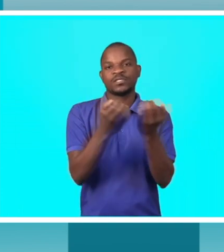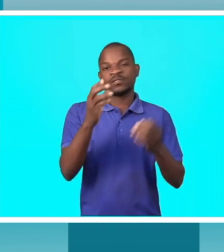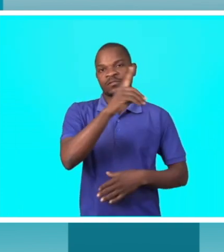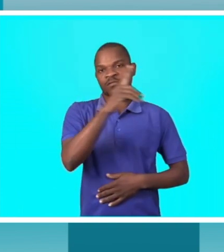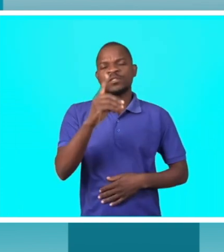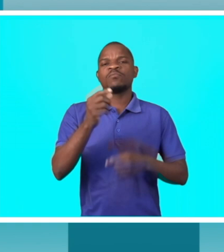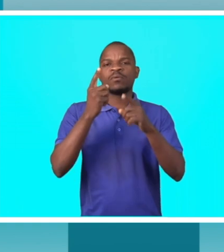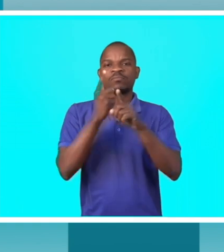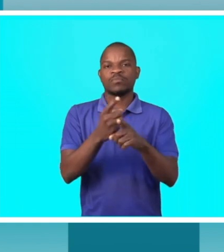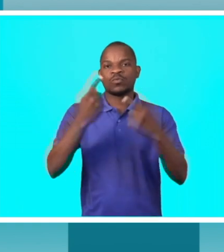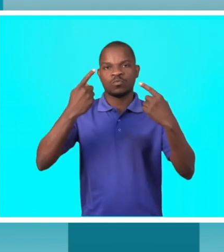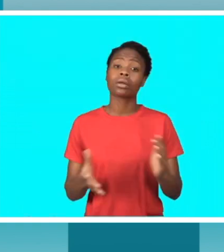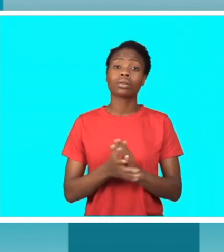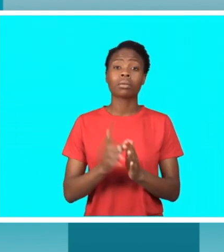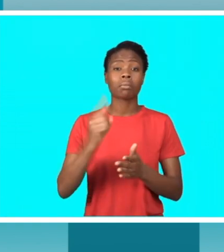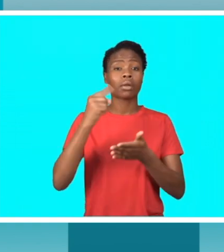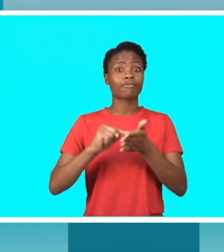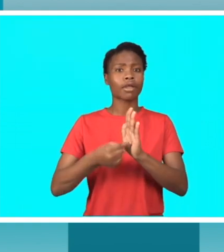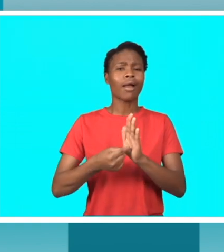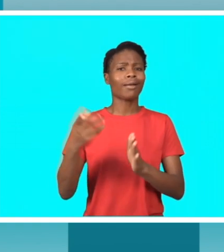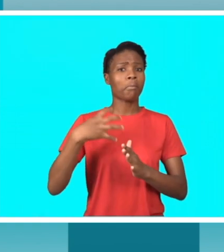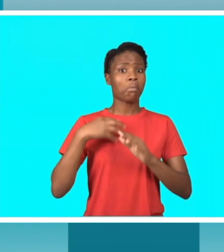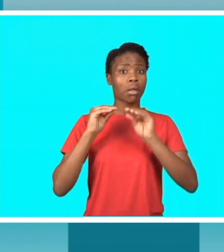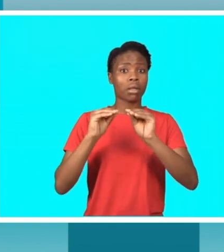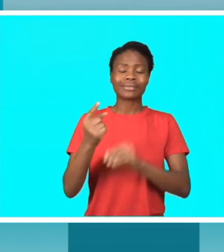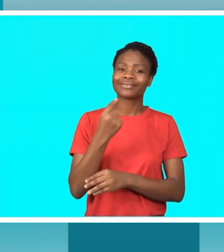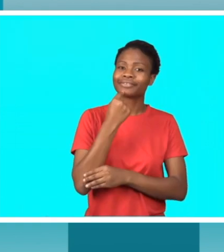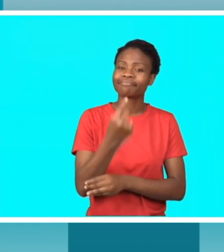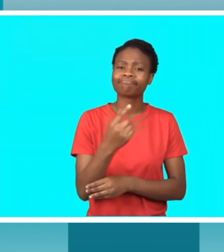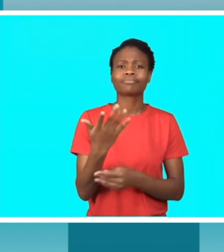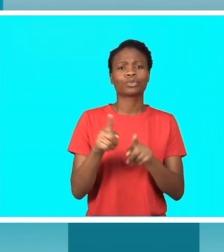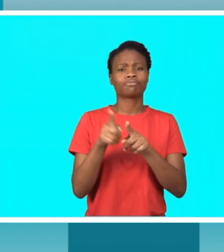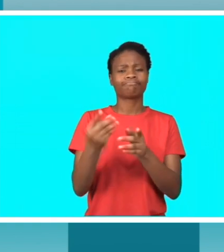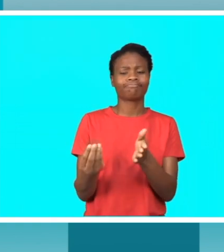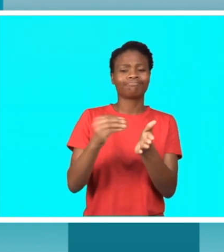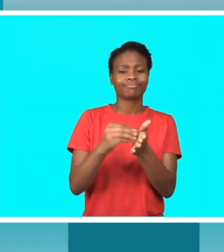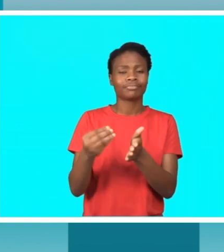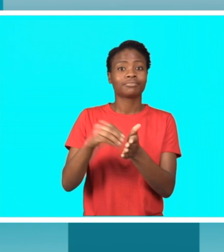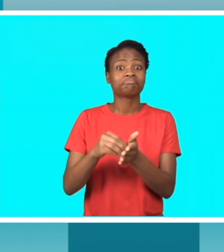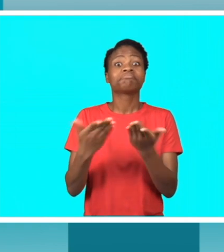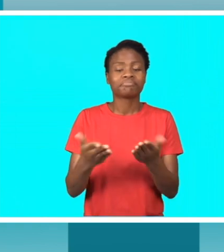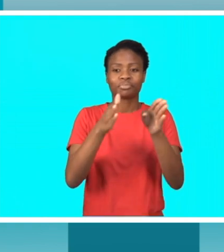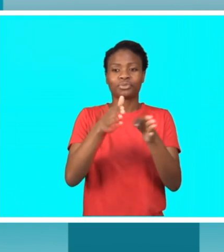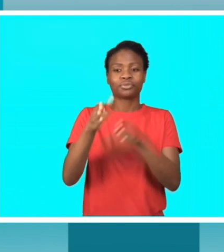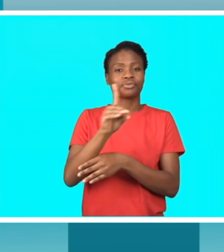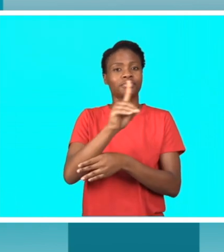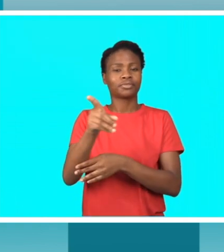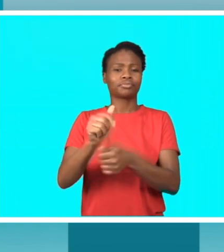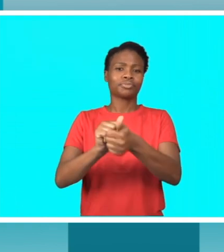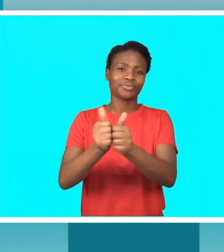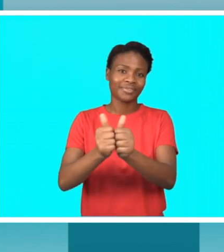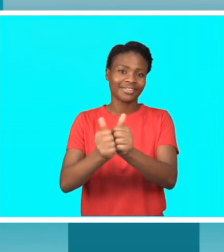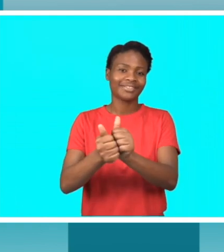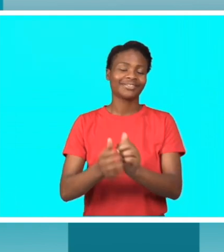crianças Que vão às competições E vão às competições Em relação a esta edição A Ministra destacou o aumento De atletas com